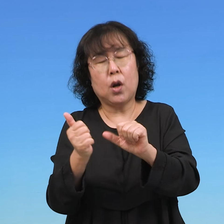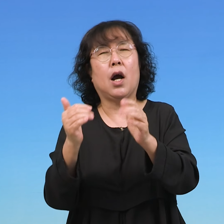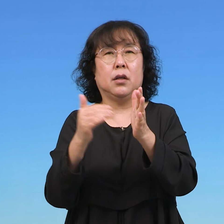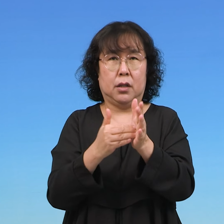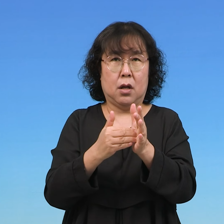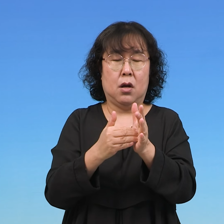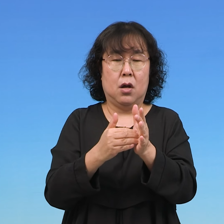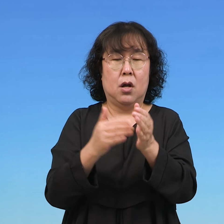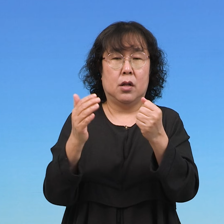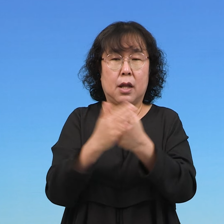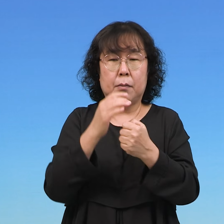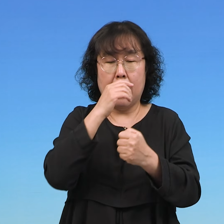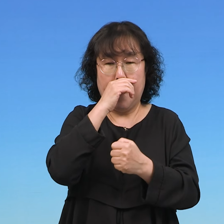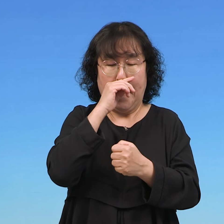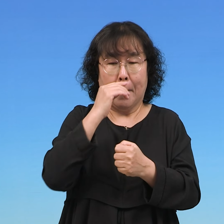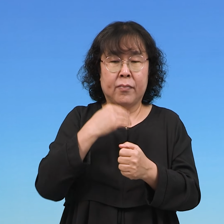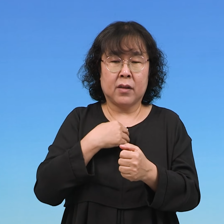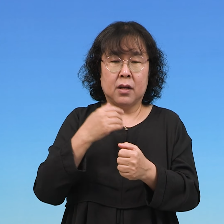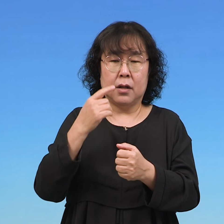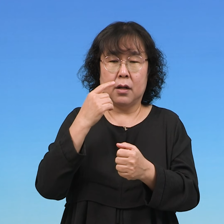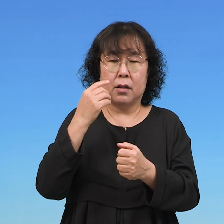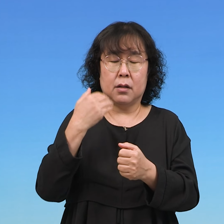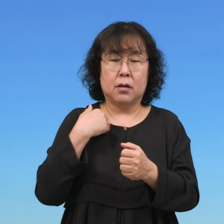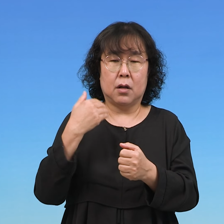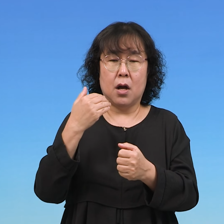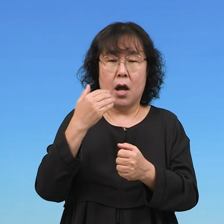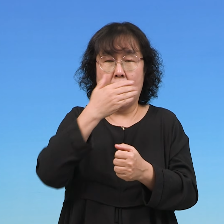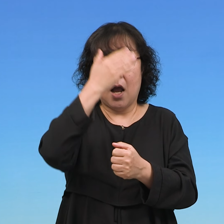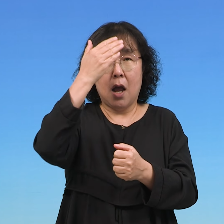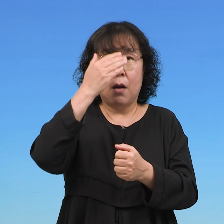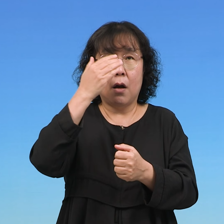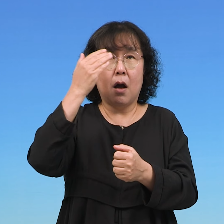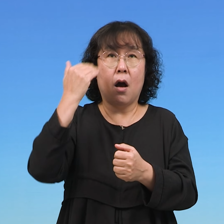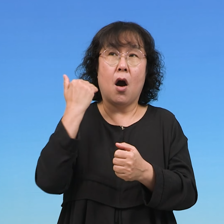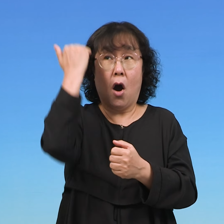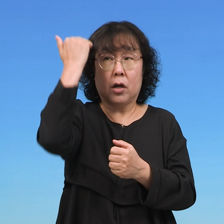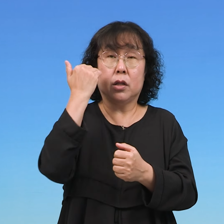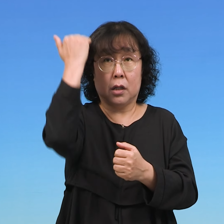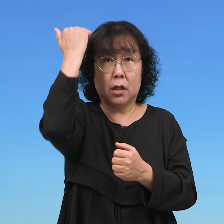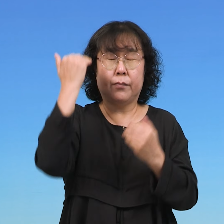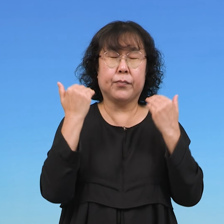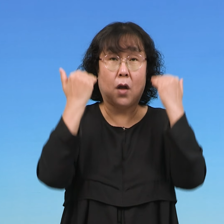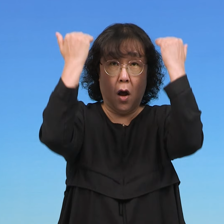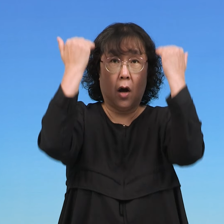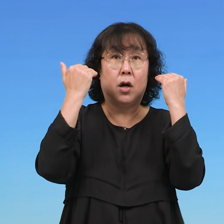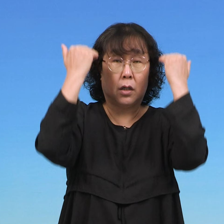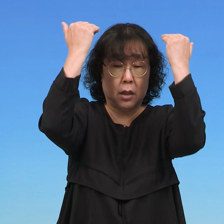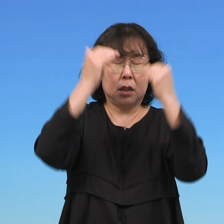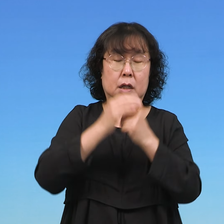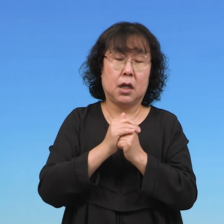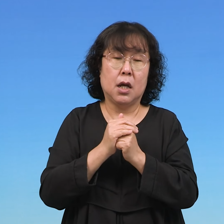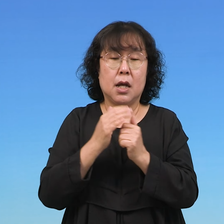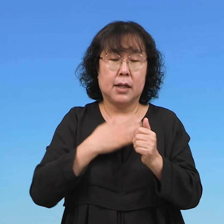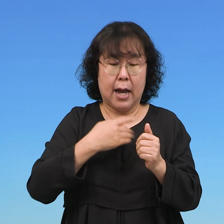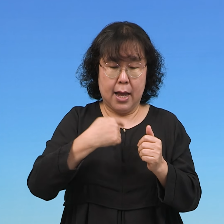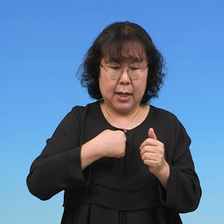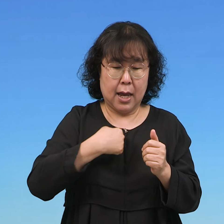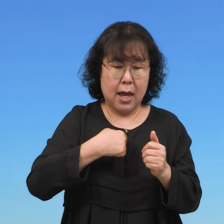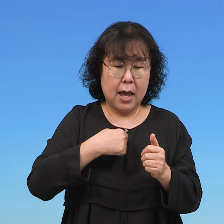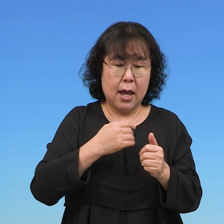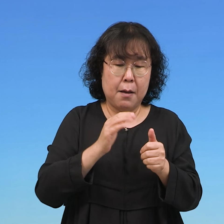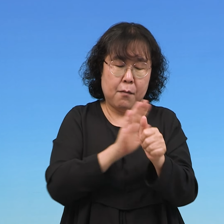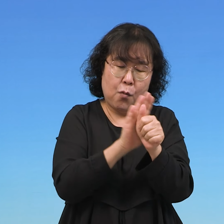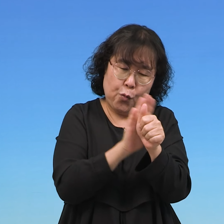저를 격려하는데 어른들이 써주시는지, 그냥 주일학교 선생님들도 여러 번 그런